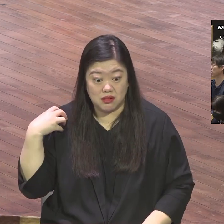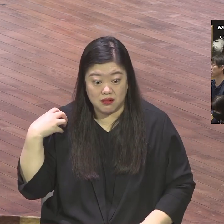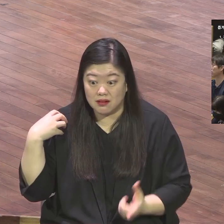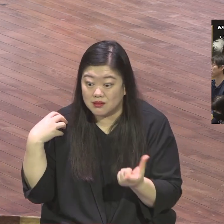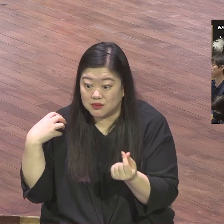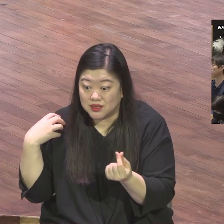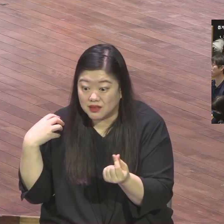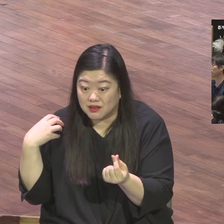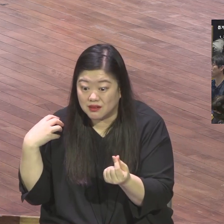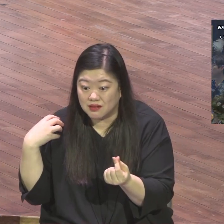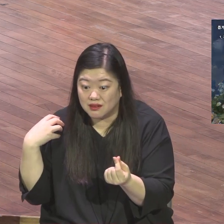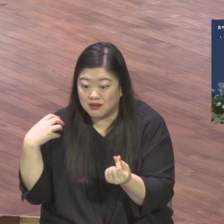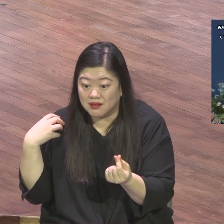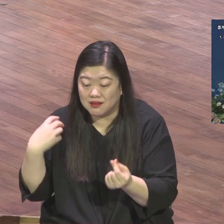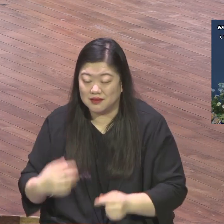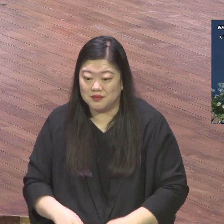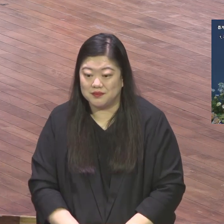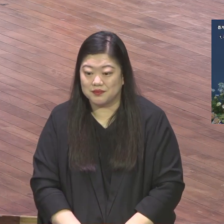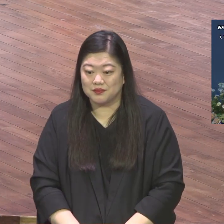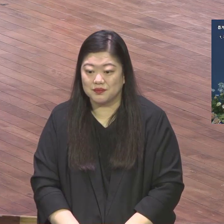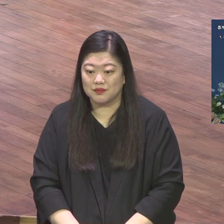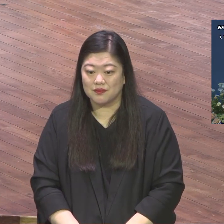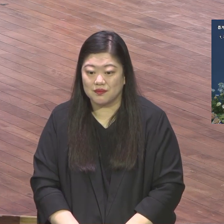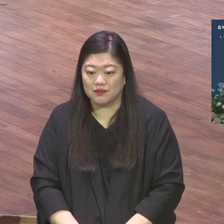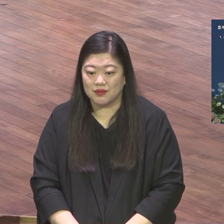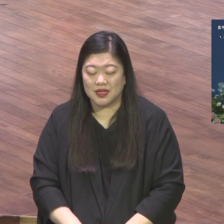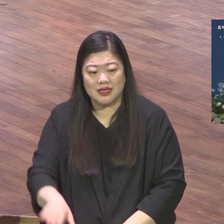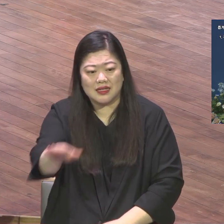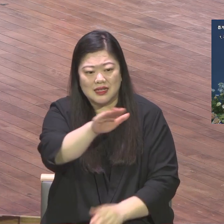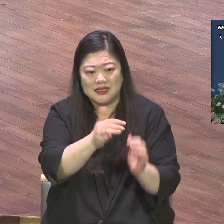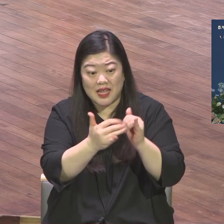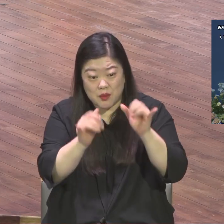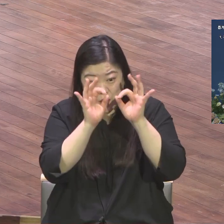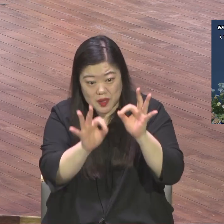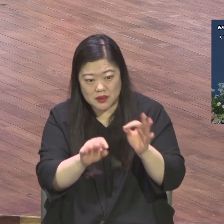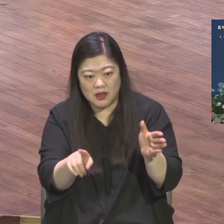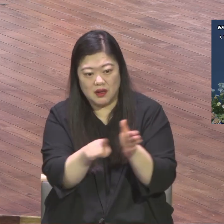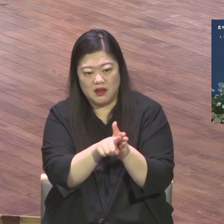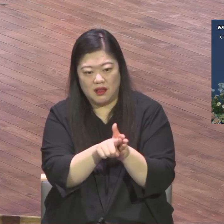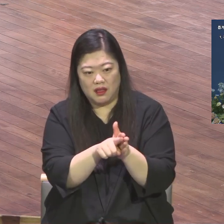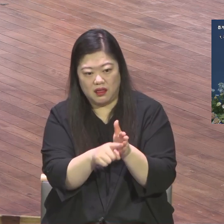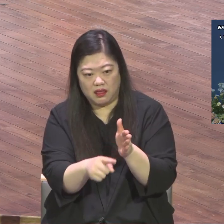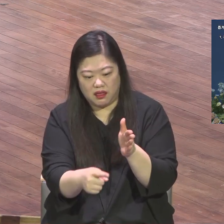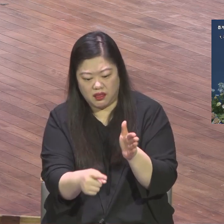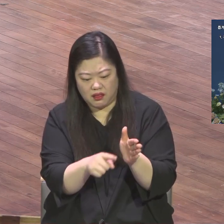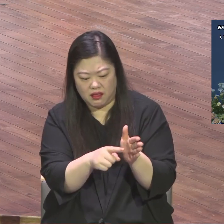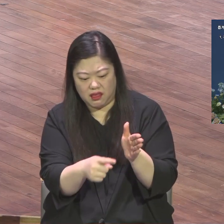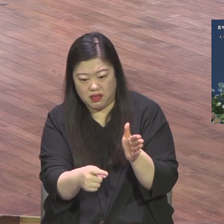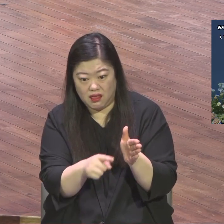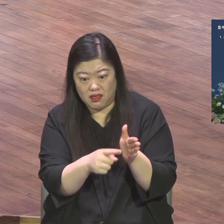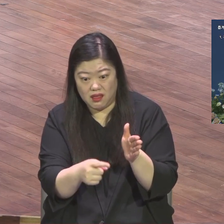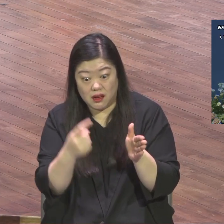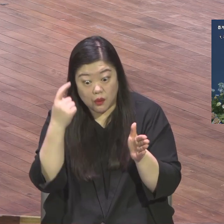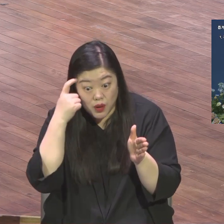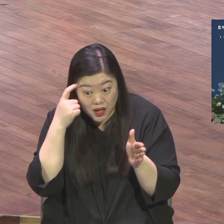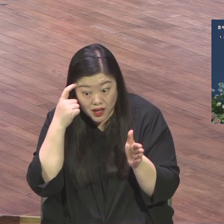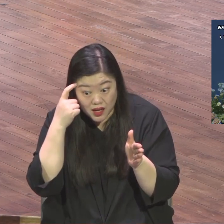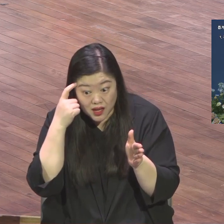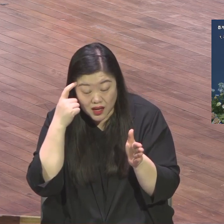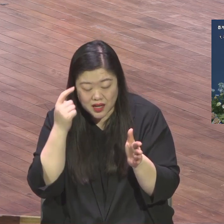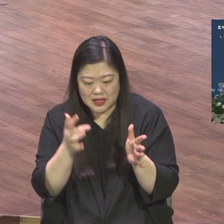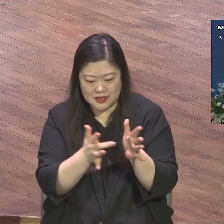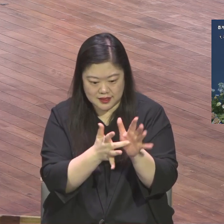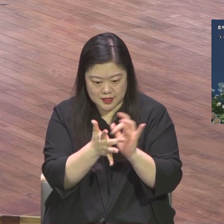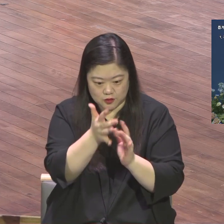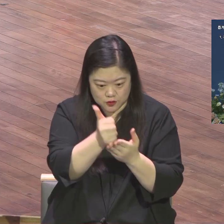왜 사람들이 흔들리느냐? 갈등하느냐? 신앙이 안 자라느냐? 왜 힘이 빠지냐? 예수가 그리스도